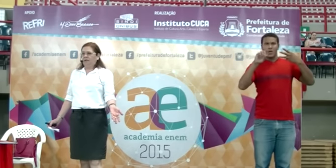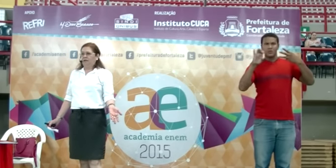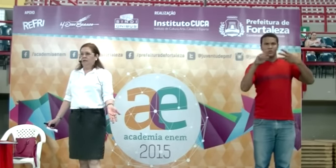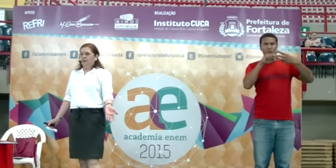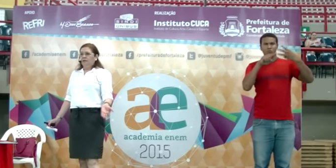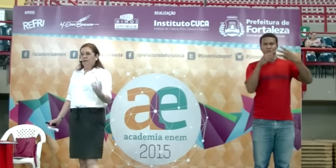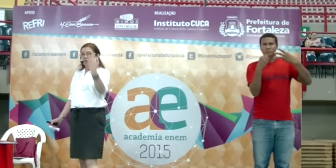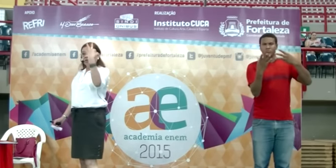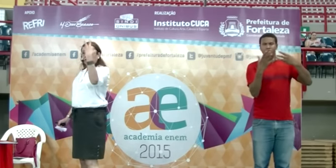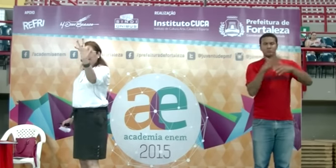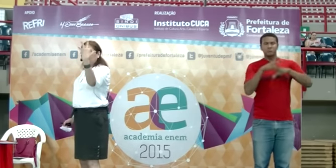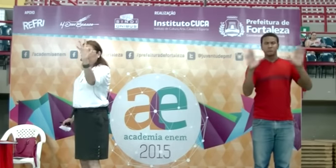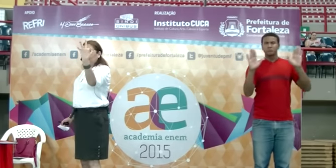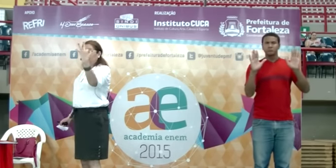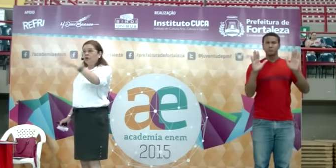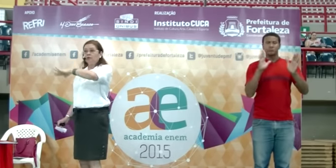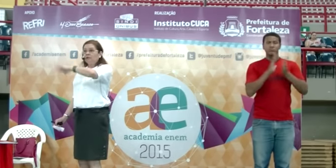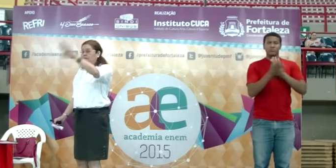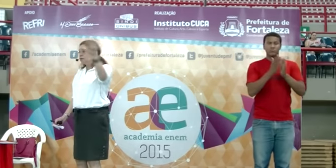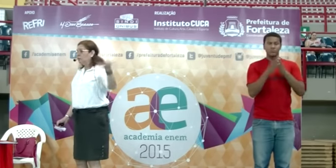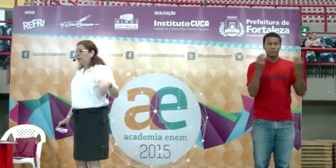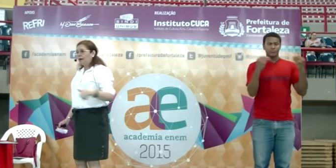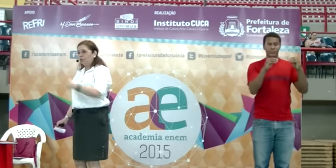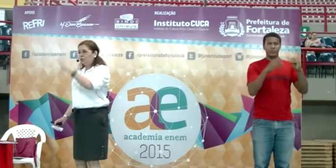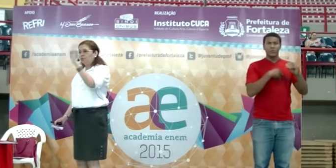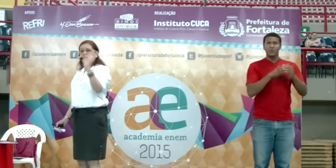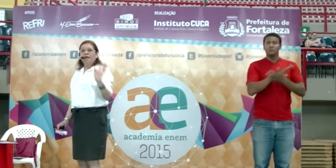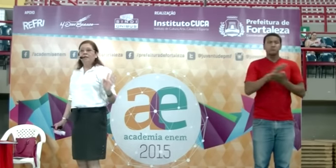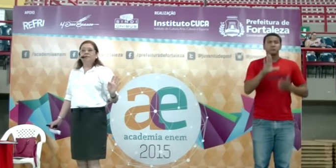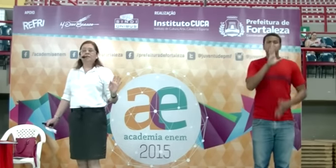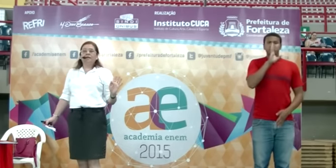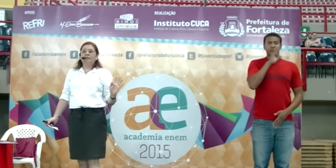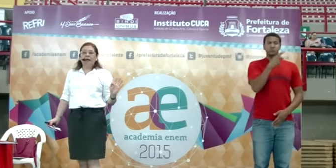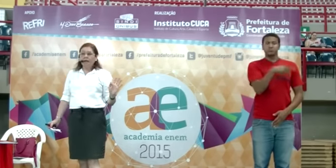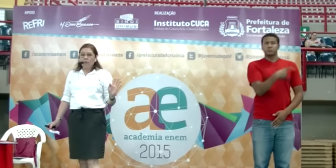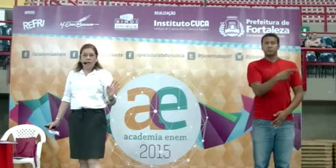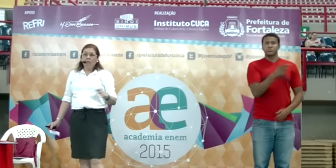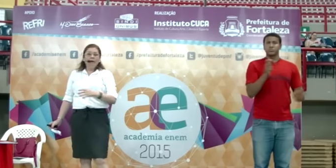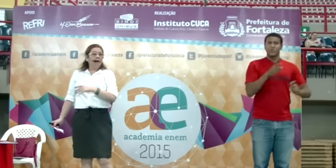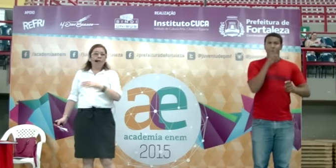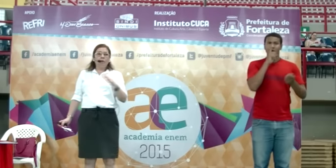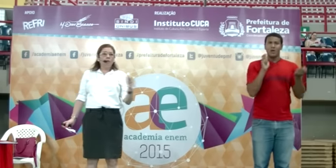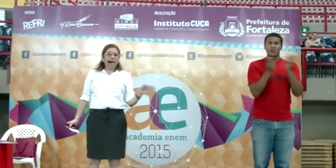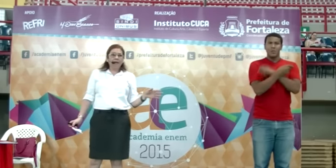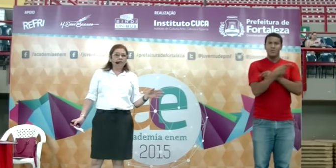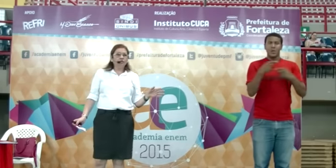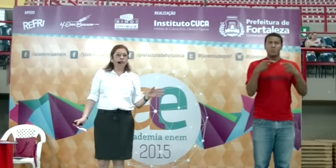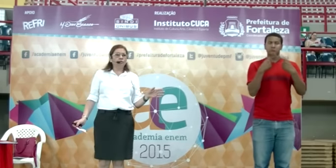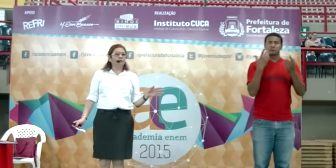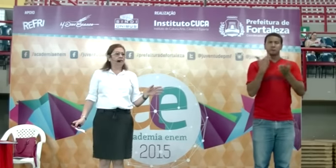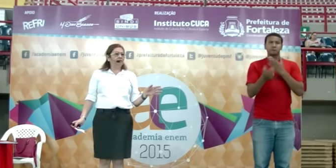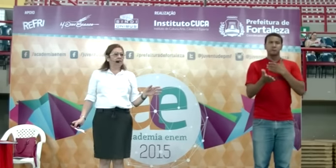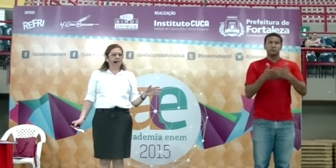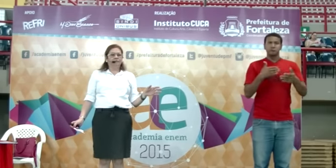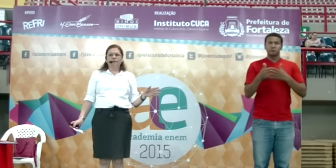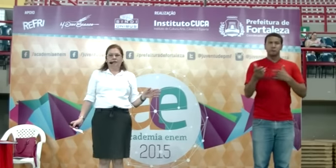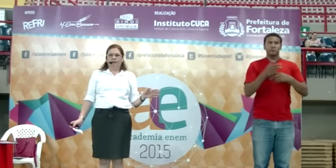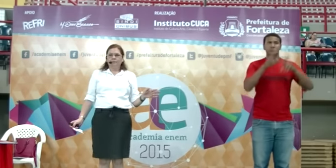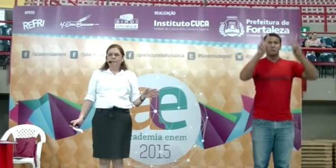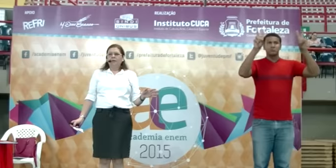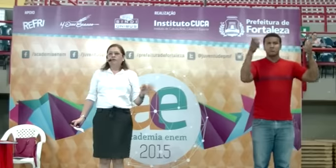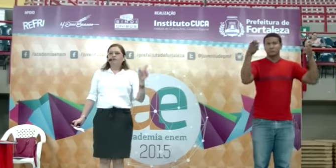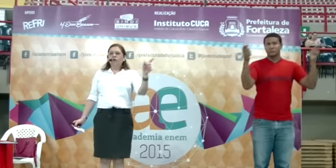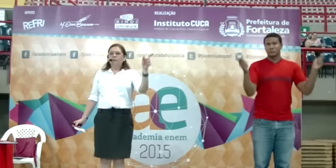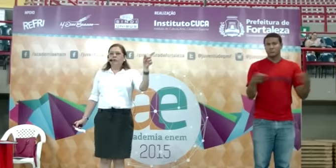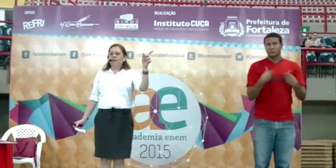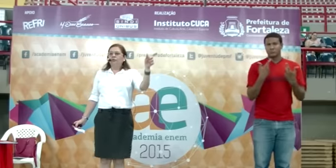sua vida. Dando 3 conectores que são neutros, eles se adequam a qualquer assunto que você